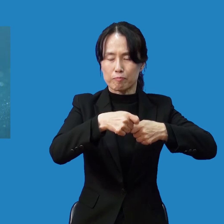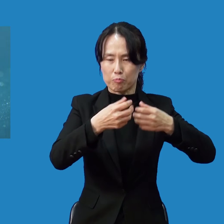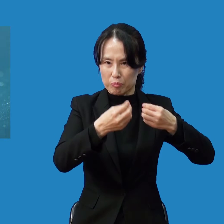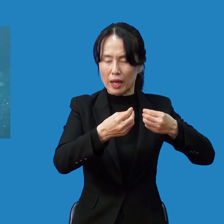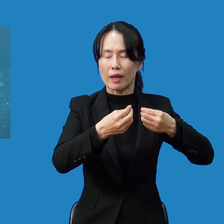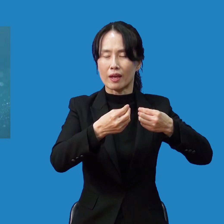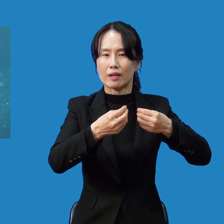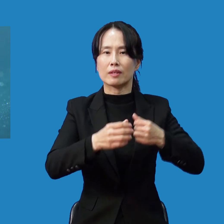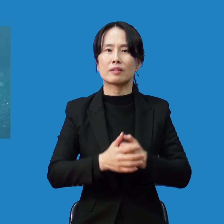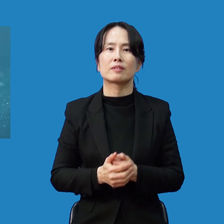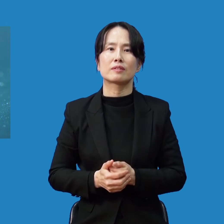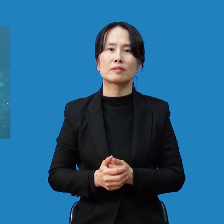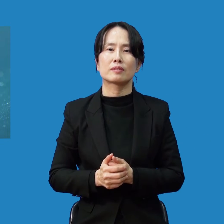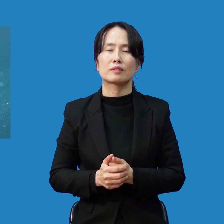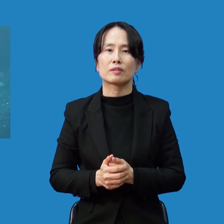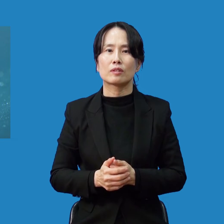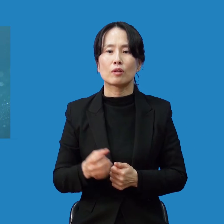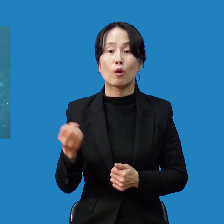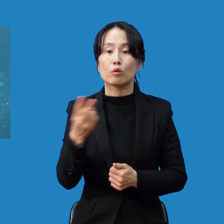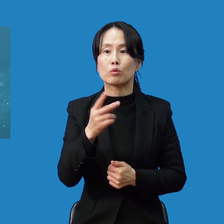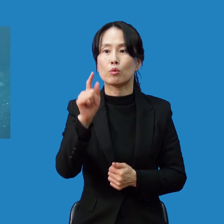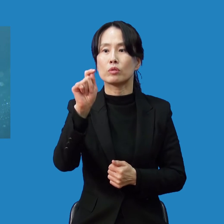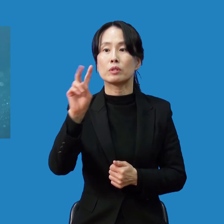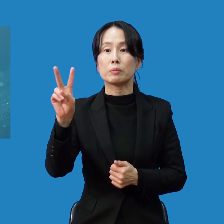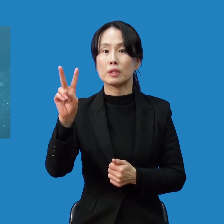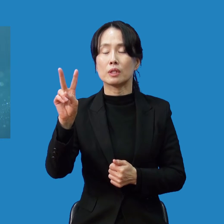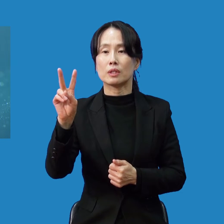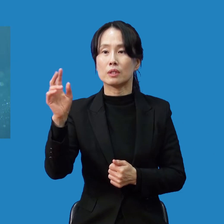사람은 성찬식에 참여 못하게 했습니다.